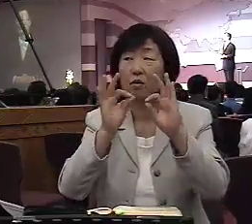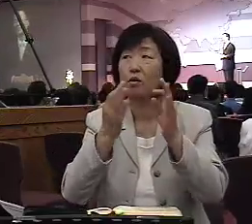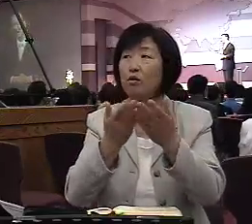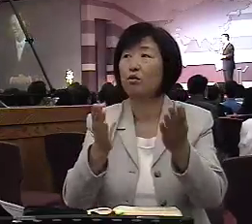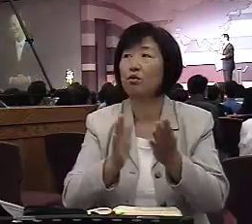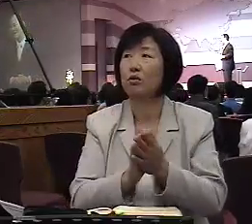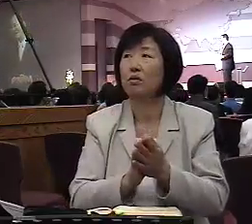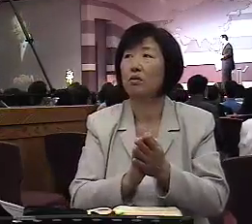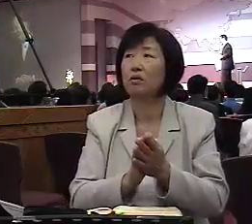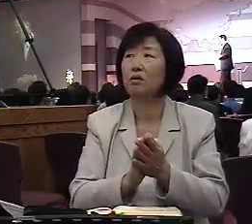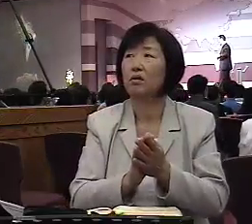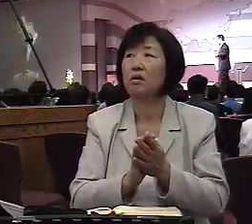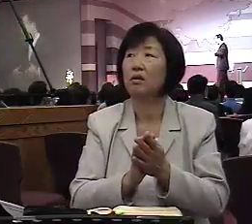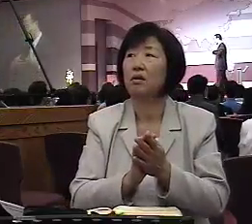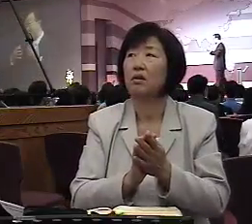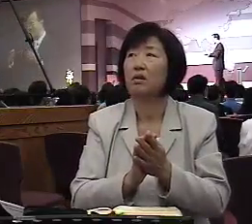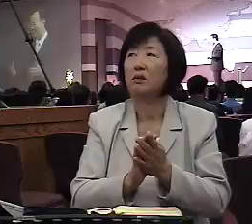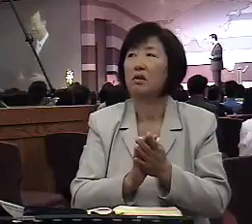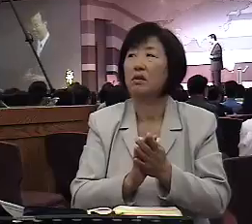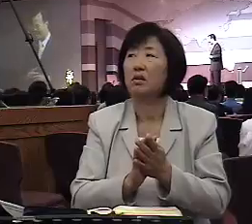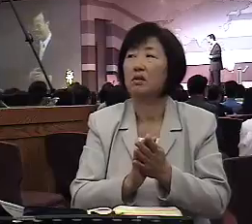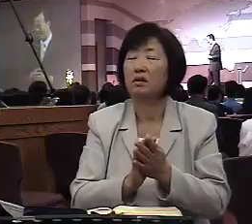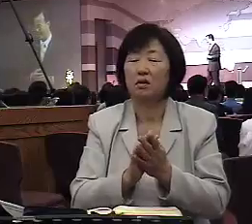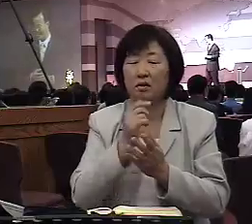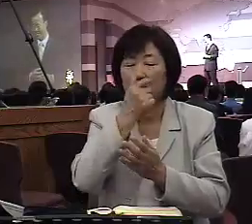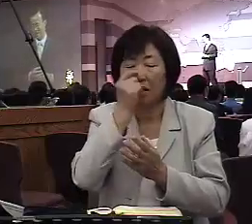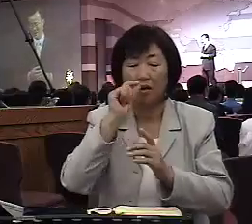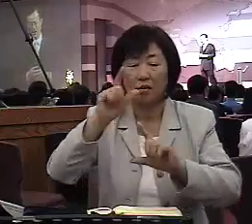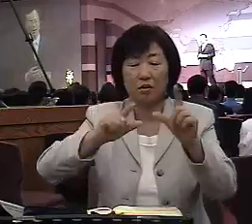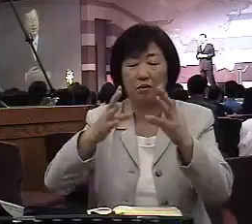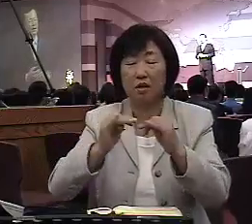그때 머리가 많이 빠진 것 같아요. 하여튼 미숙한 모습도 많이 보이고